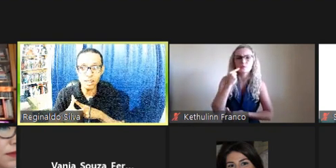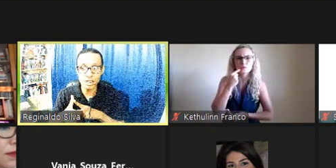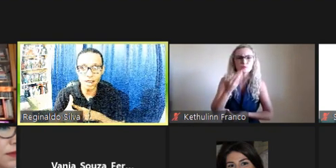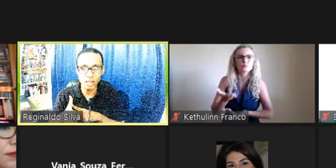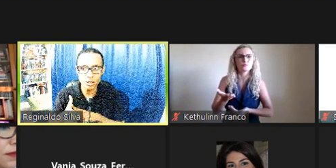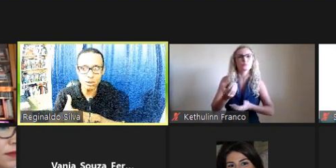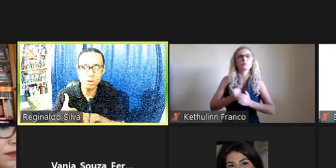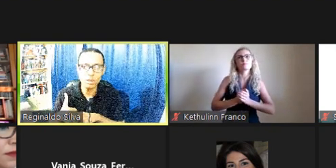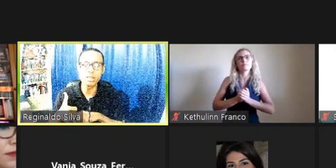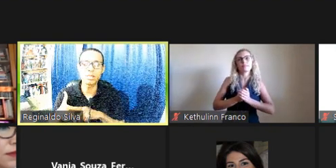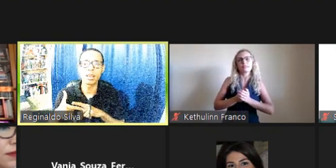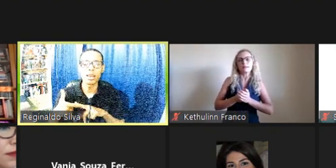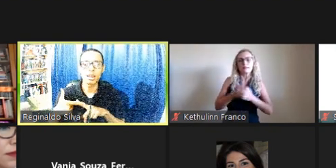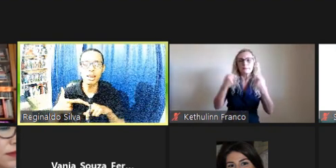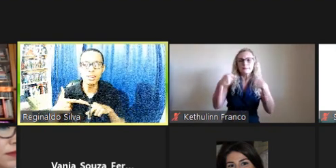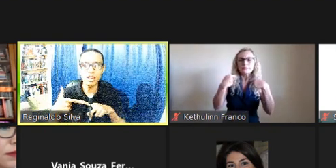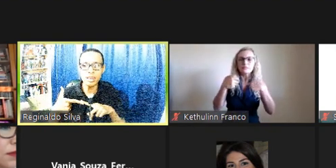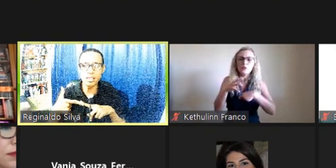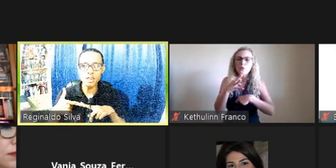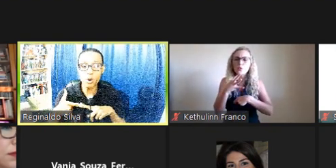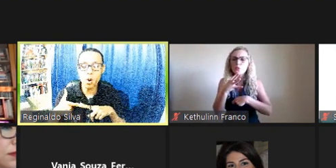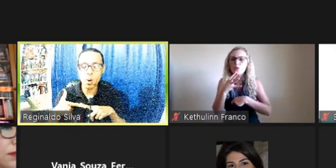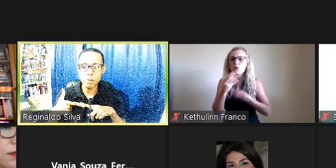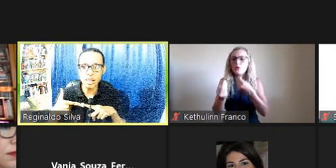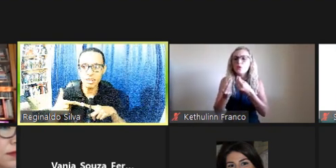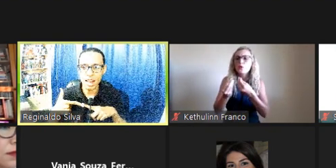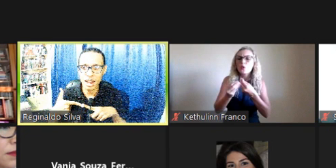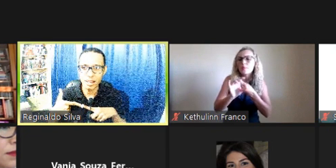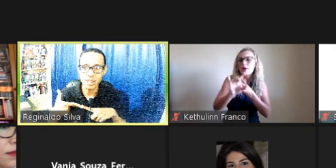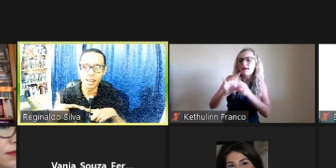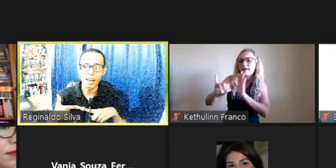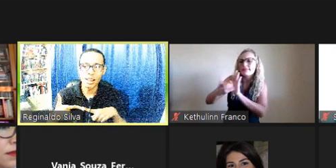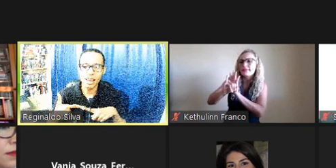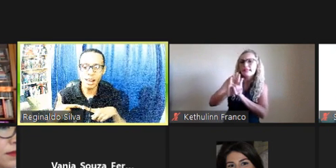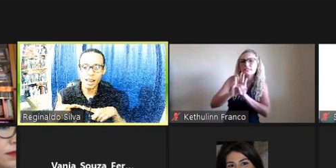as identidades surdas, ele teria de começar